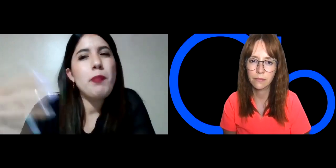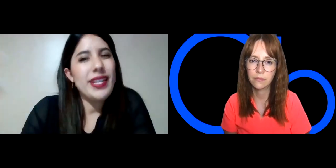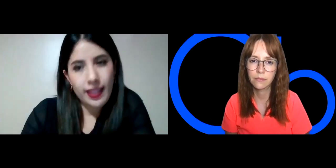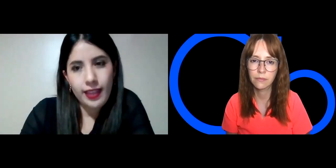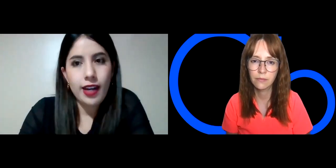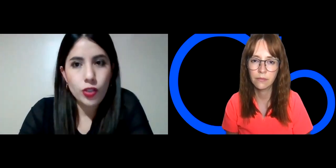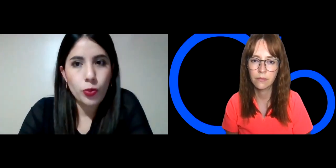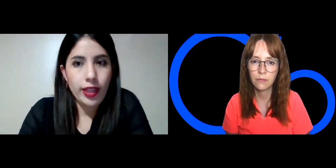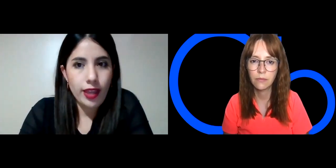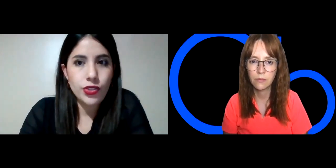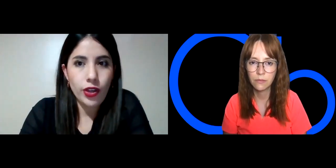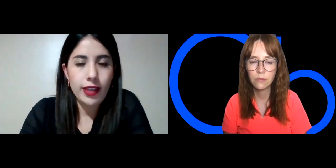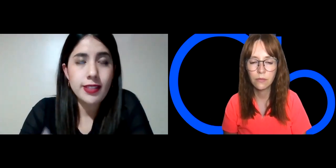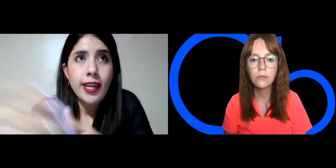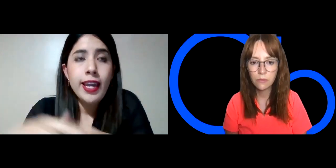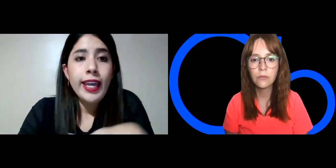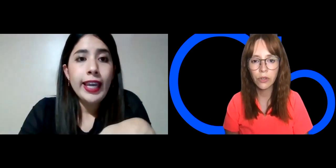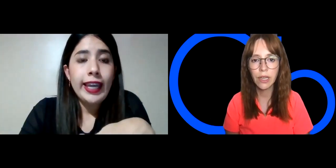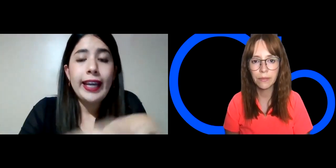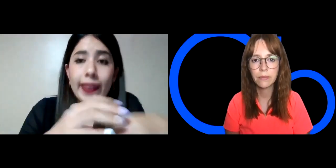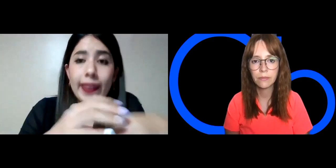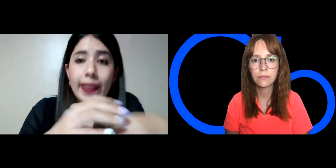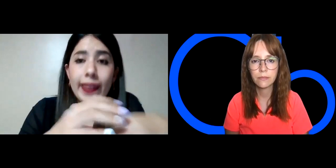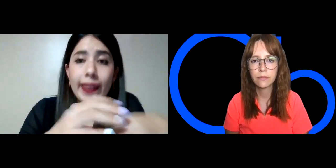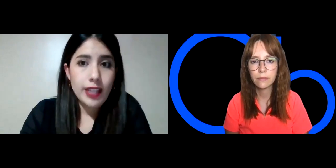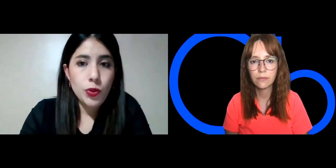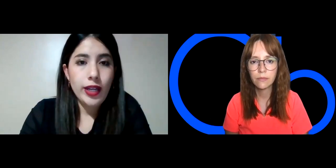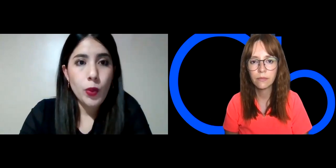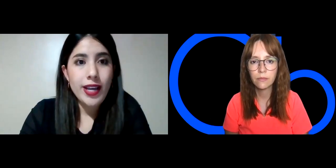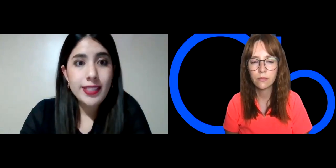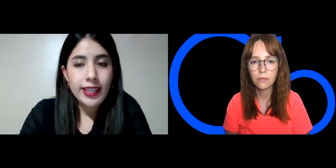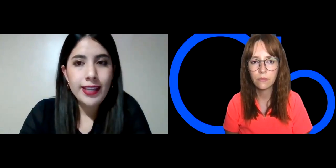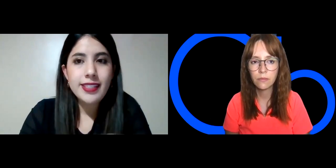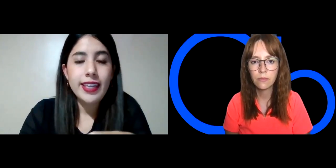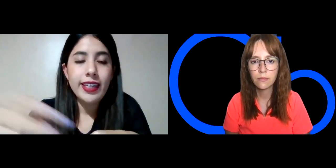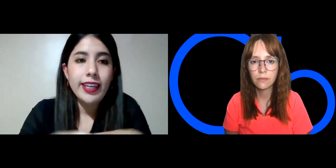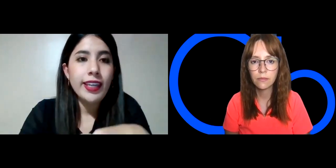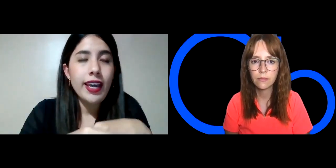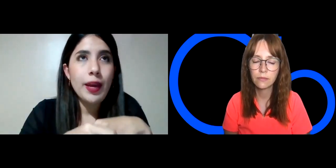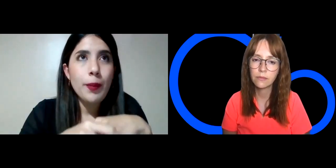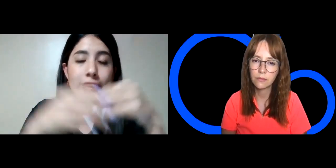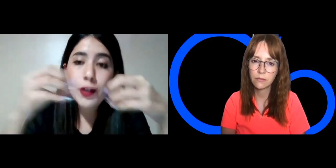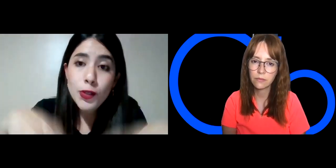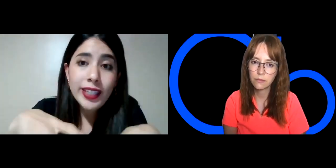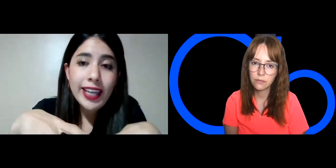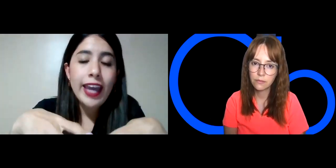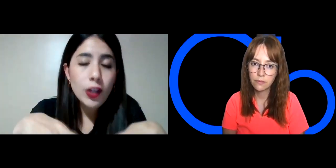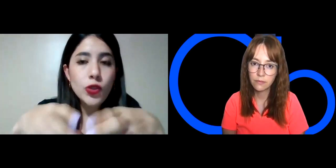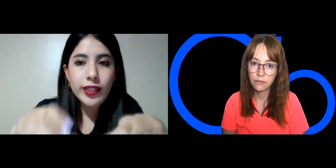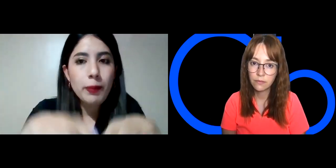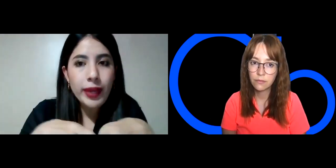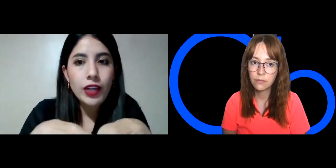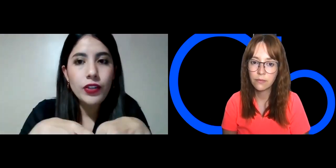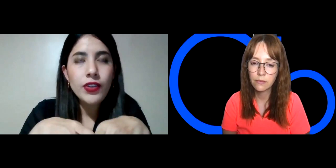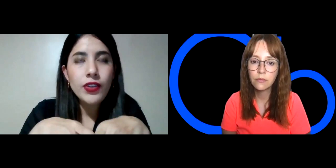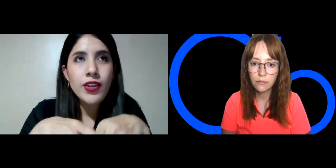que representa a las comunidades sordas. Ok. Cada país tiene su lengua de señas, y incluso aquí